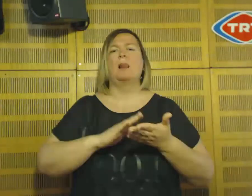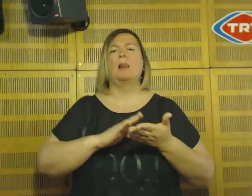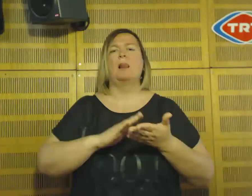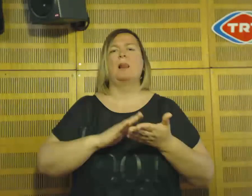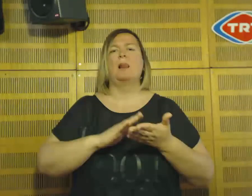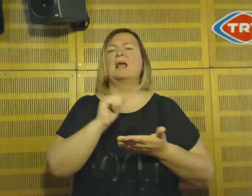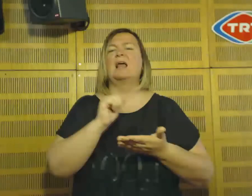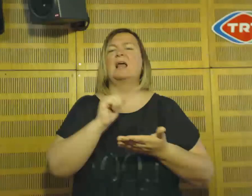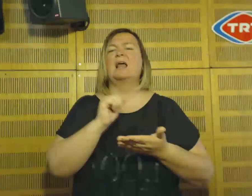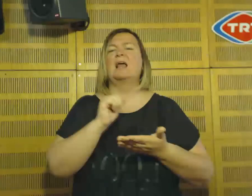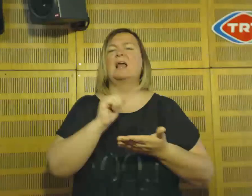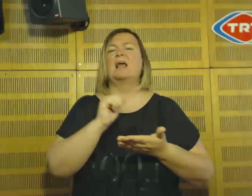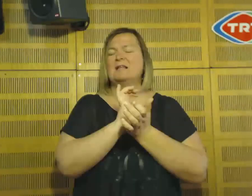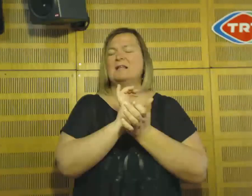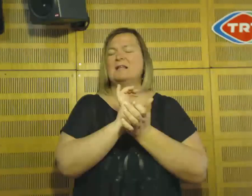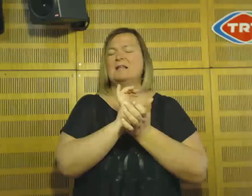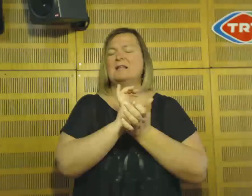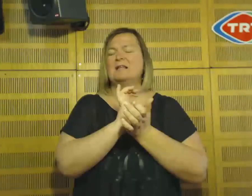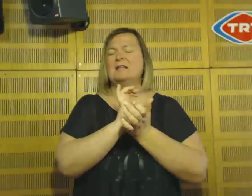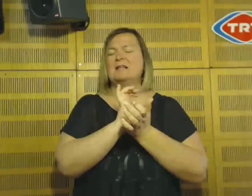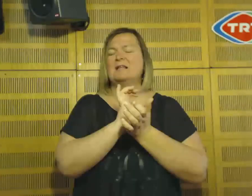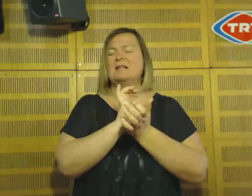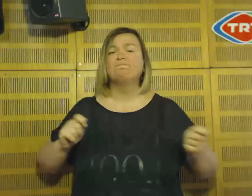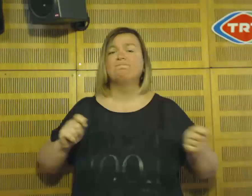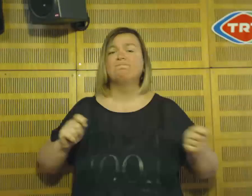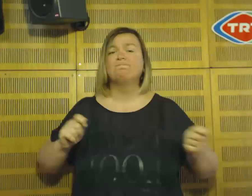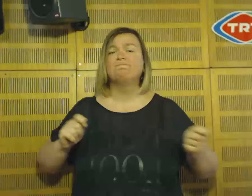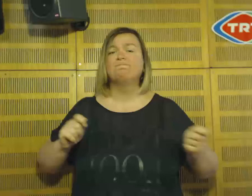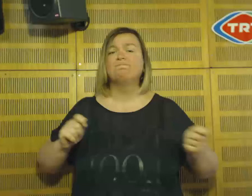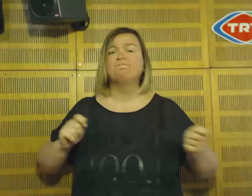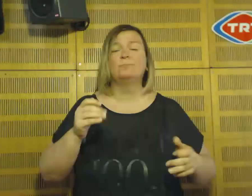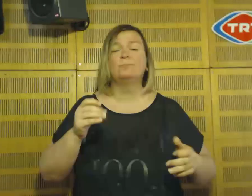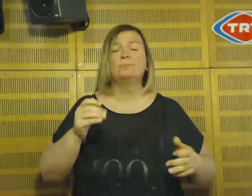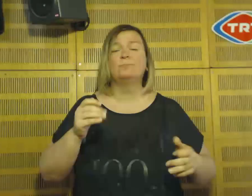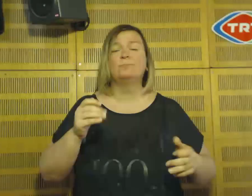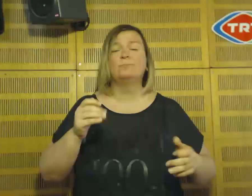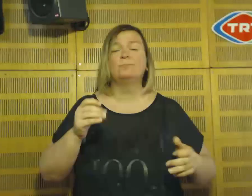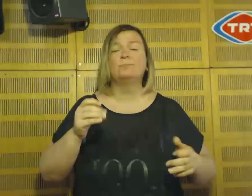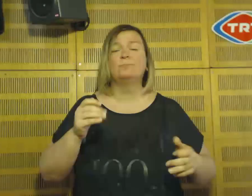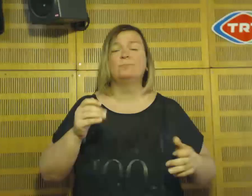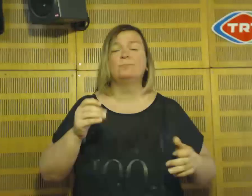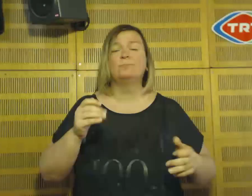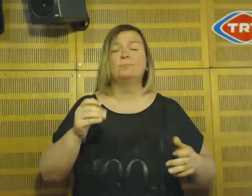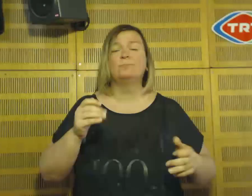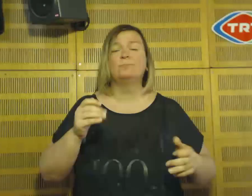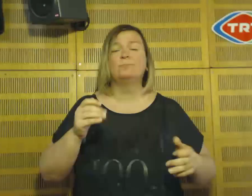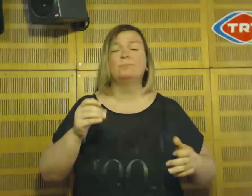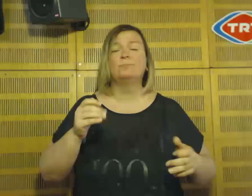haberleri kongre örgütledik. Kongre örgütledik dediğimizde bir